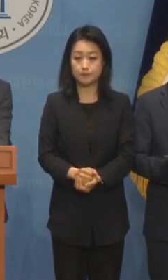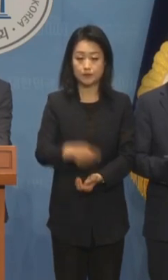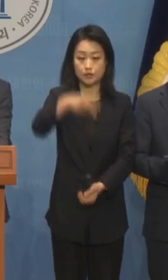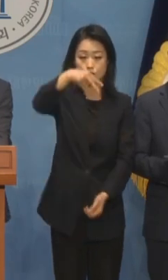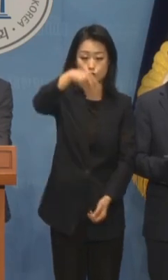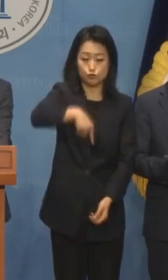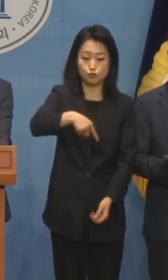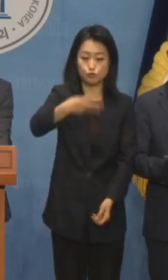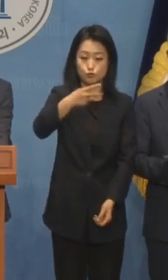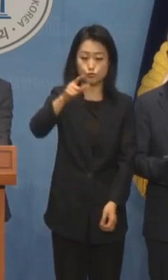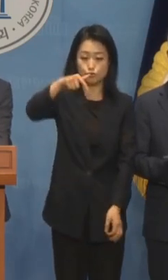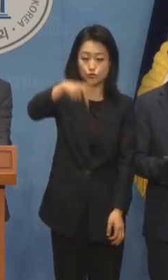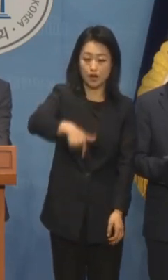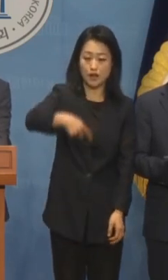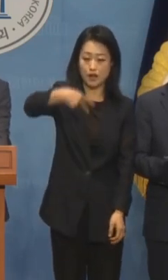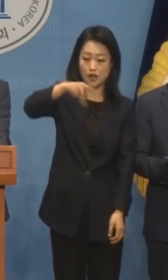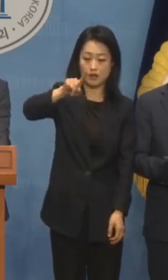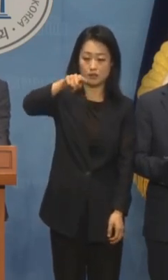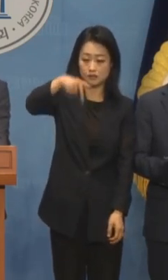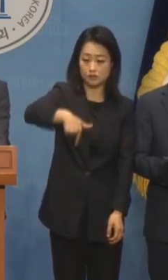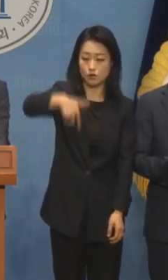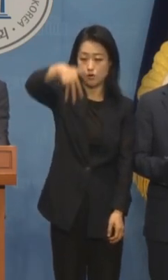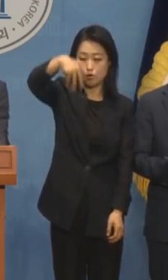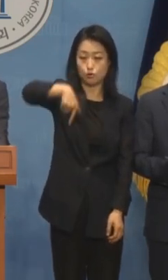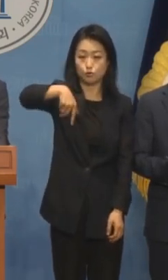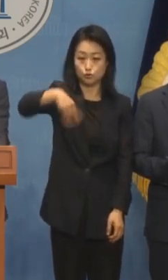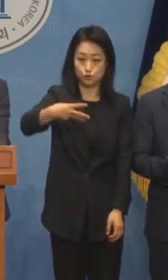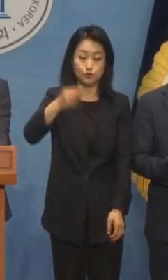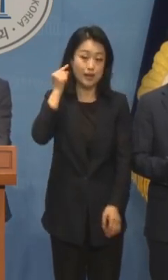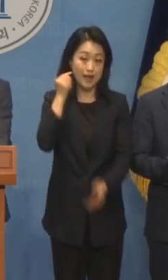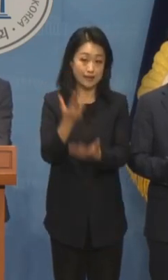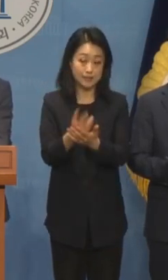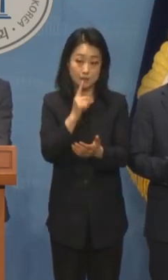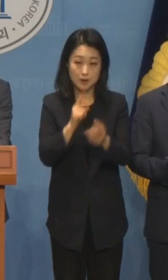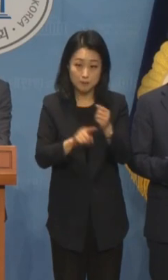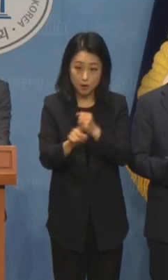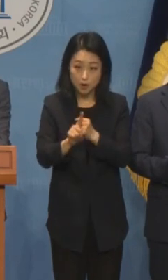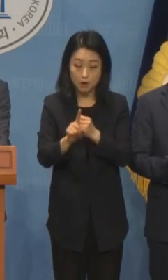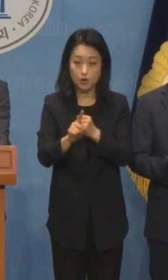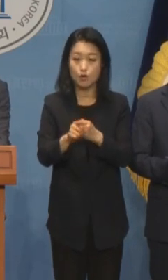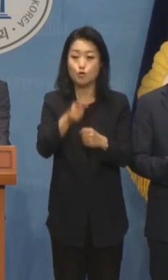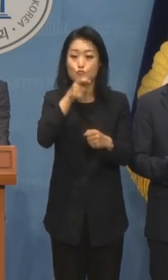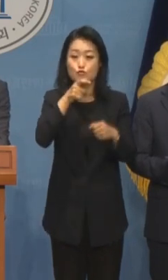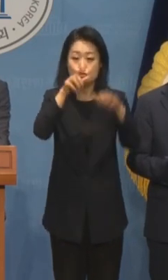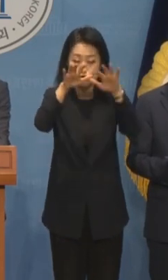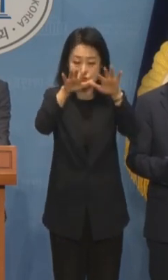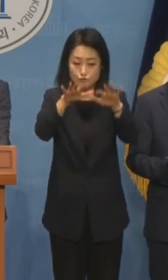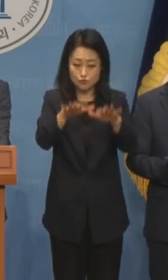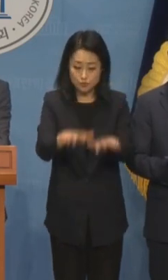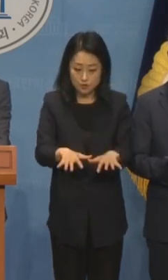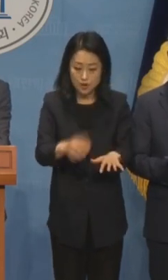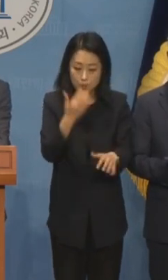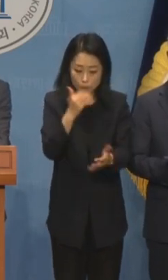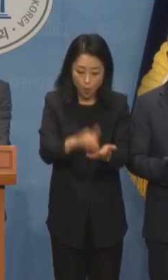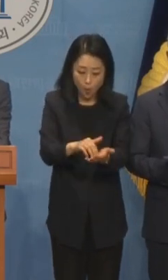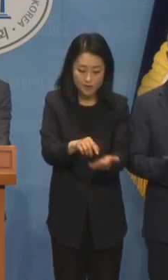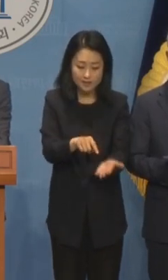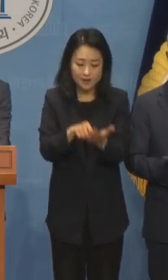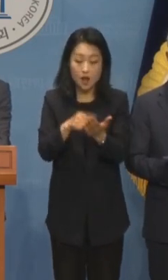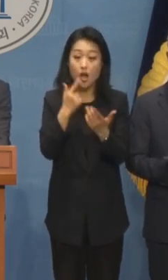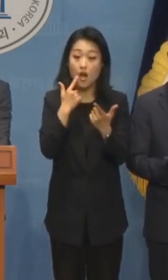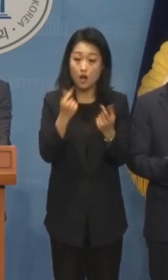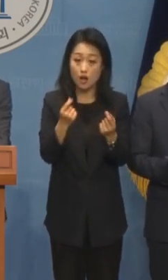수락석출이라 했습니다. 물이 빠지면 돌이 드러나듯이 진실은 머지않아 드러납니다. 이를 향한